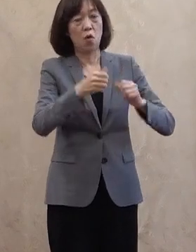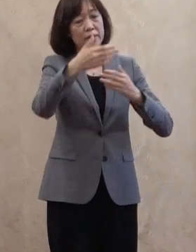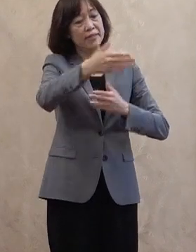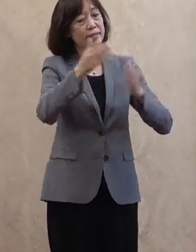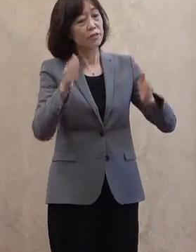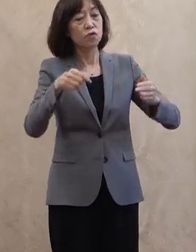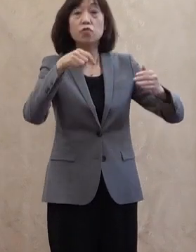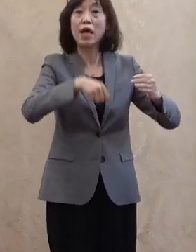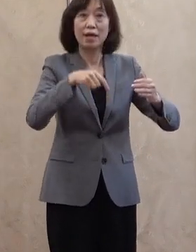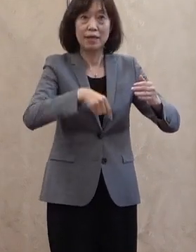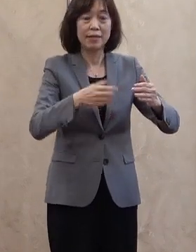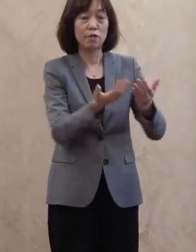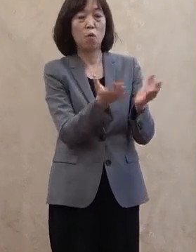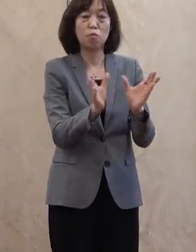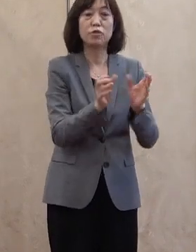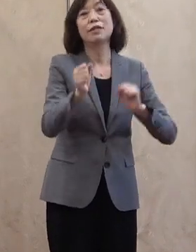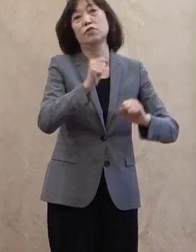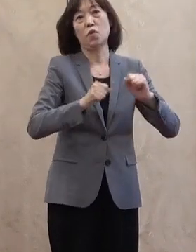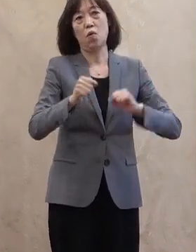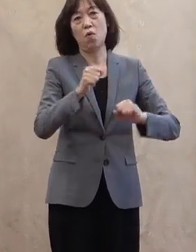における部活動